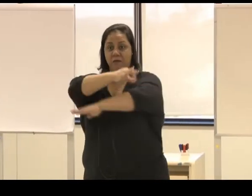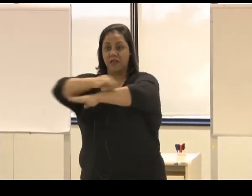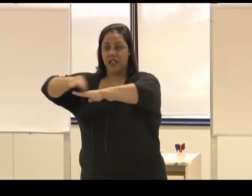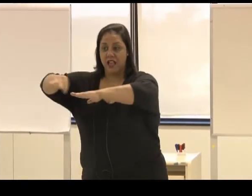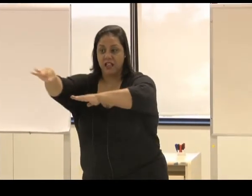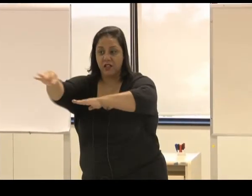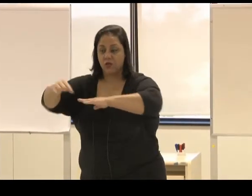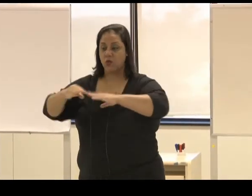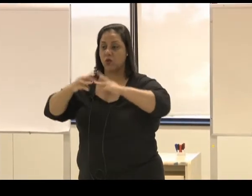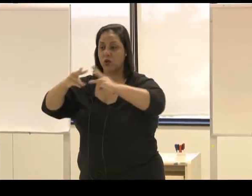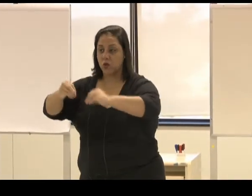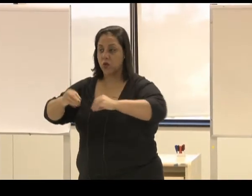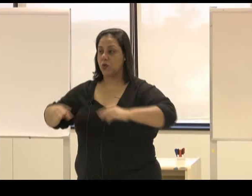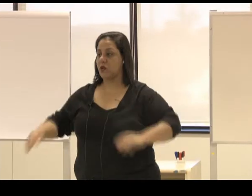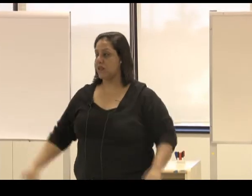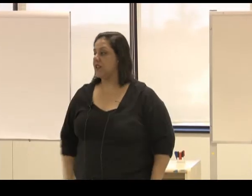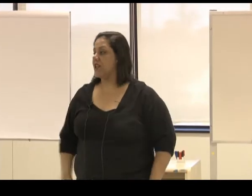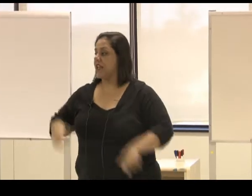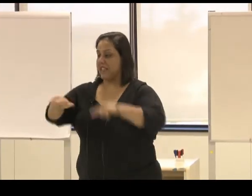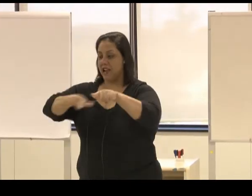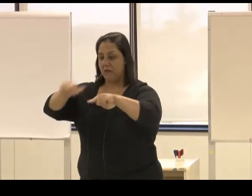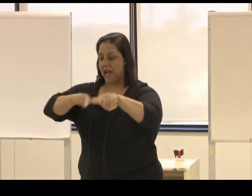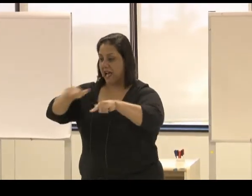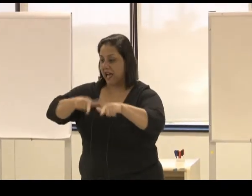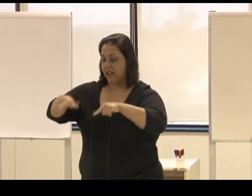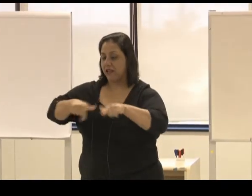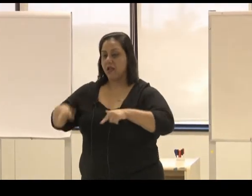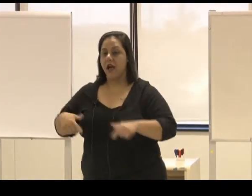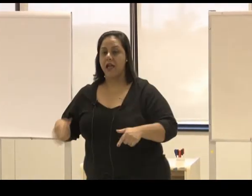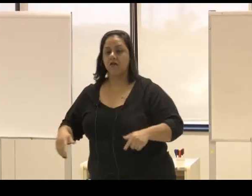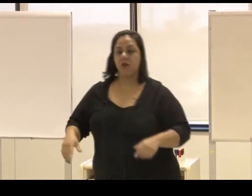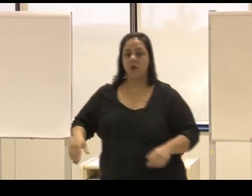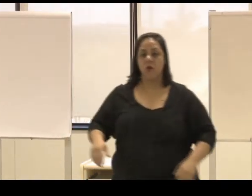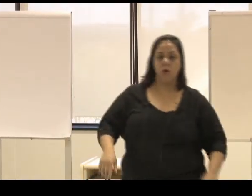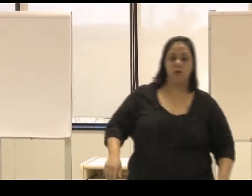né? Arquitetura, trabalhador. Tudo. Trabalha. Aí eu venho com o corpo.